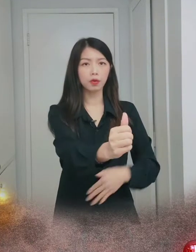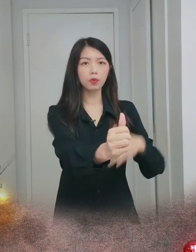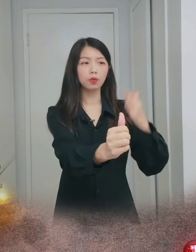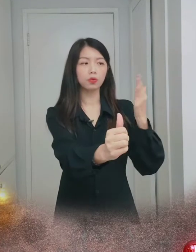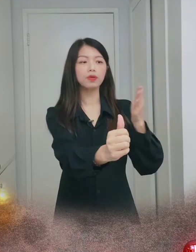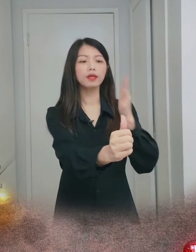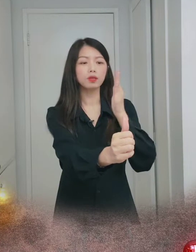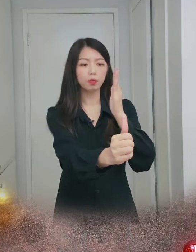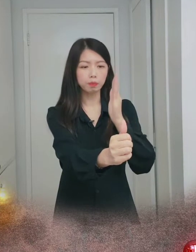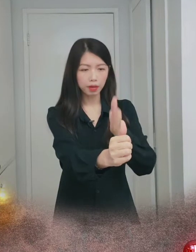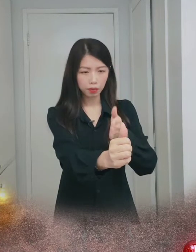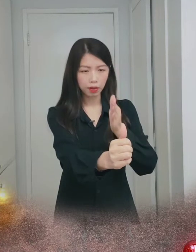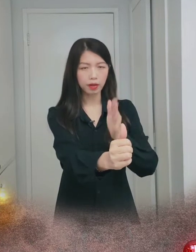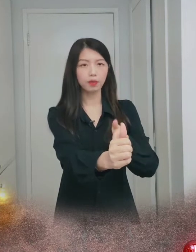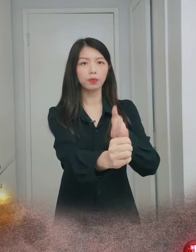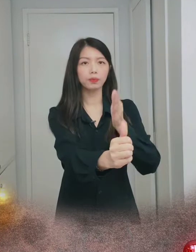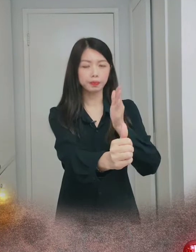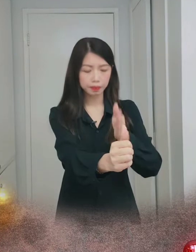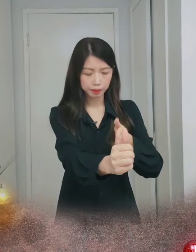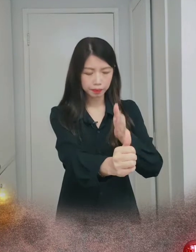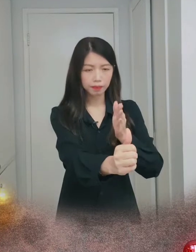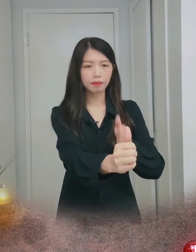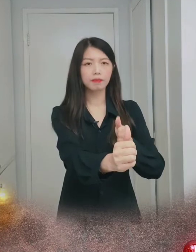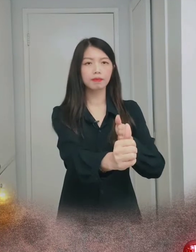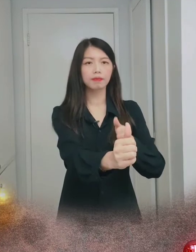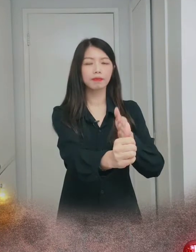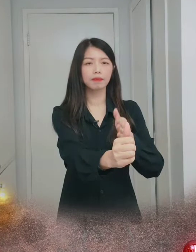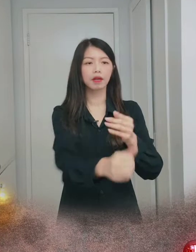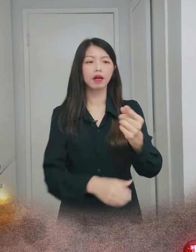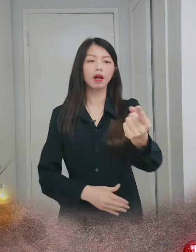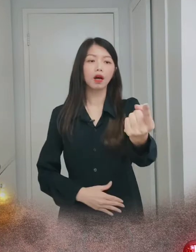그대로 있고 뒤에 있는 손만 위아래로.